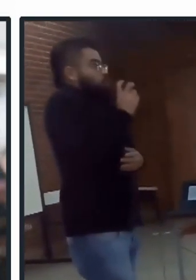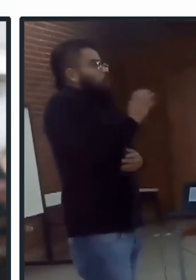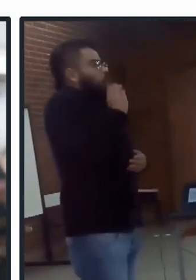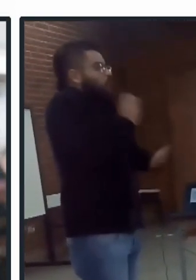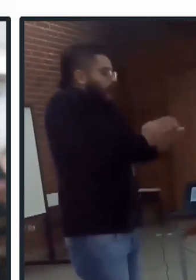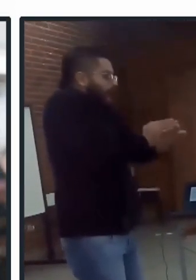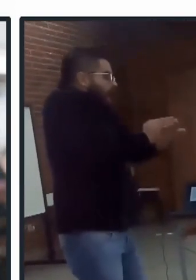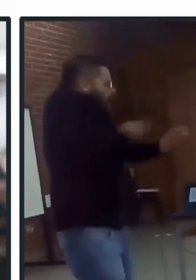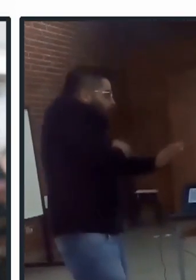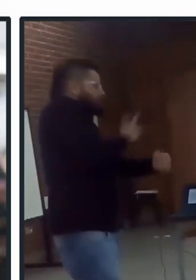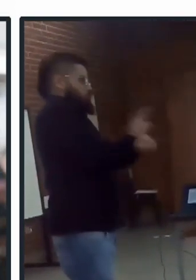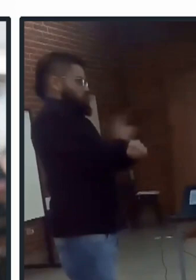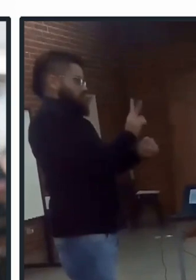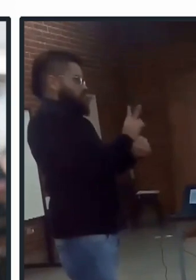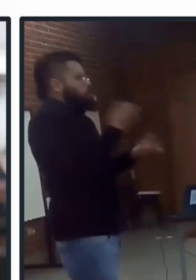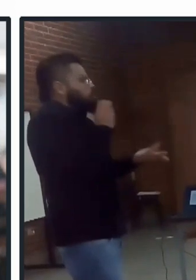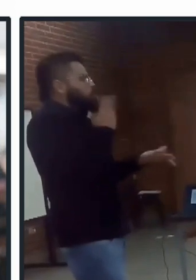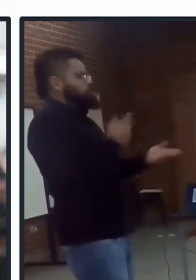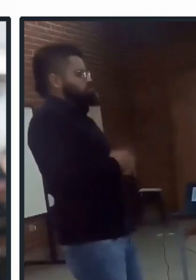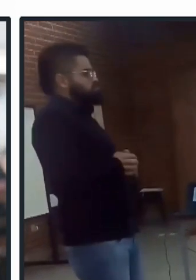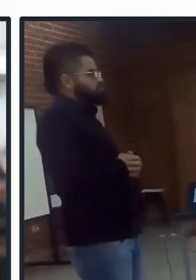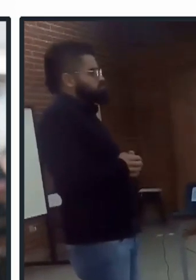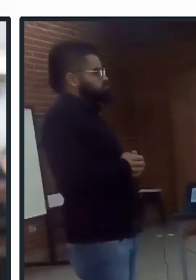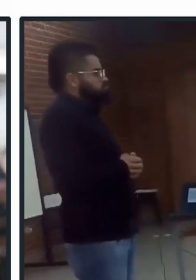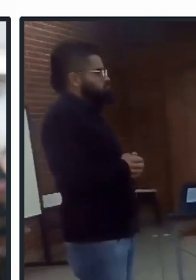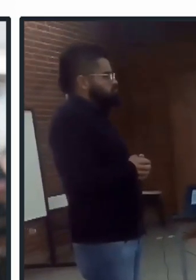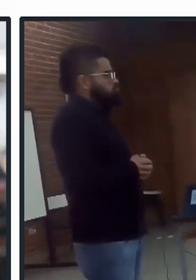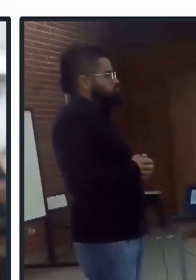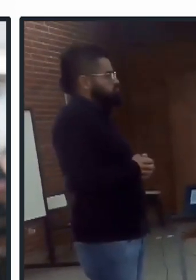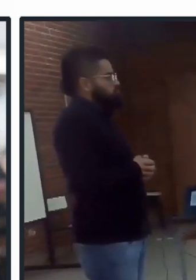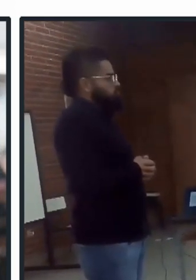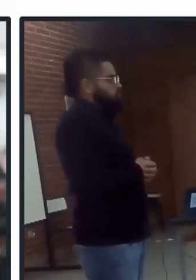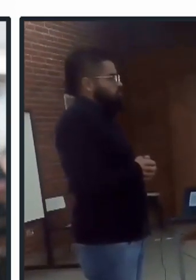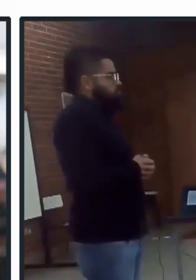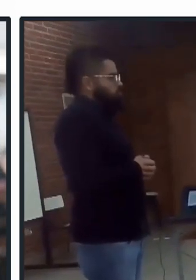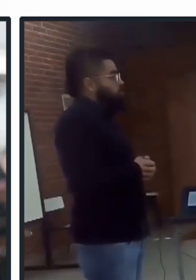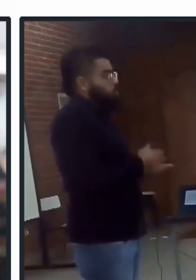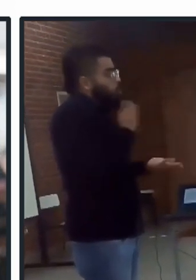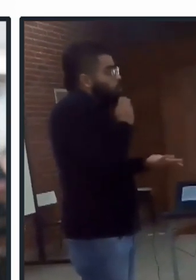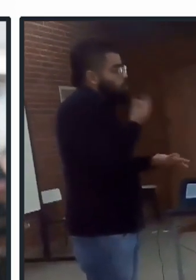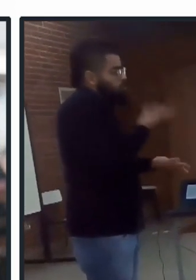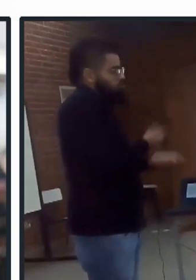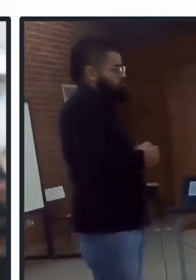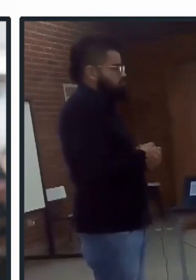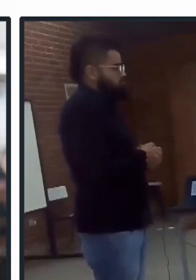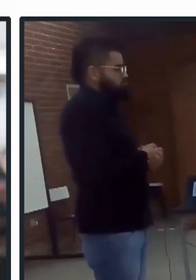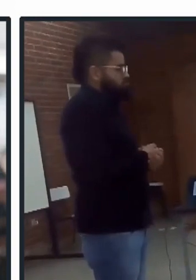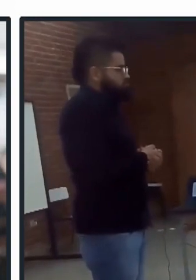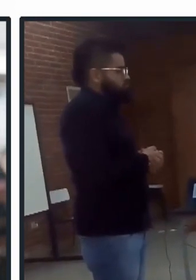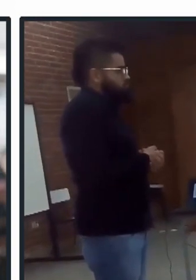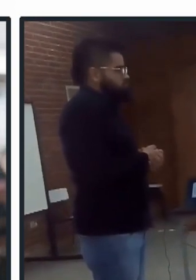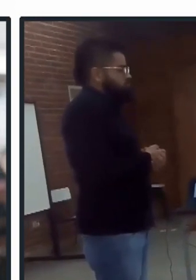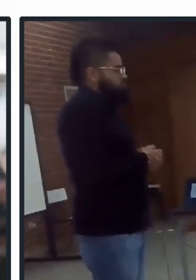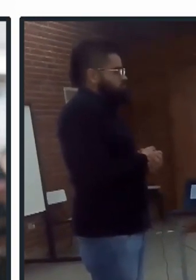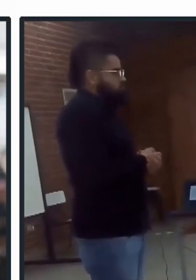uno como profesional va aprendiendo, porque uno no sabe todo, o sea, en este camino, en este proceso vamos aprendiendo